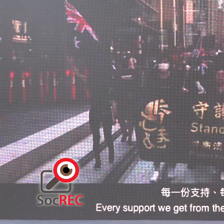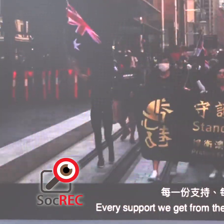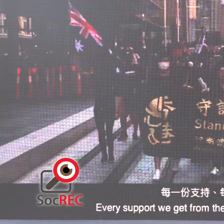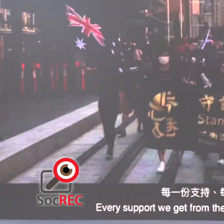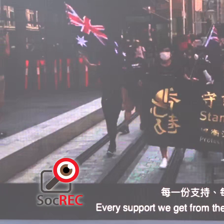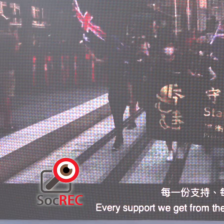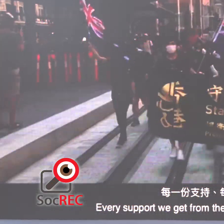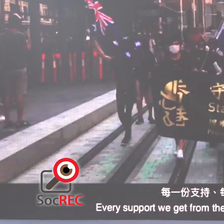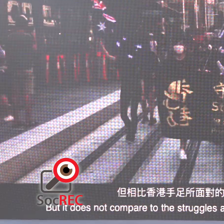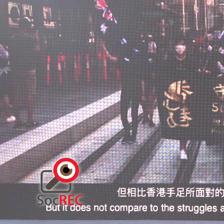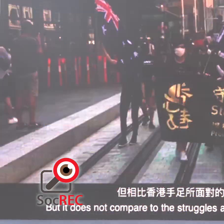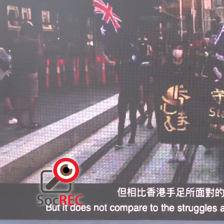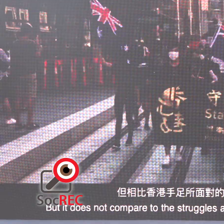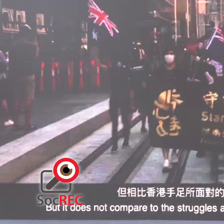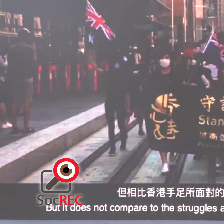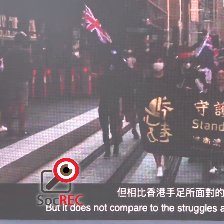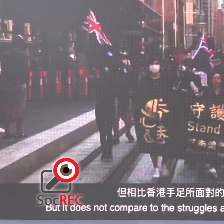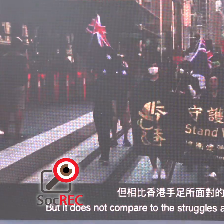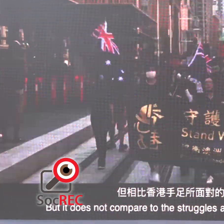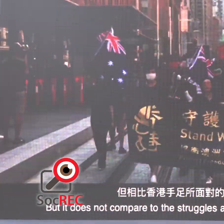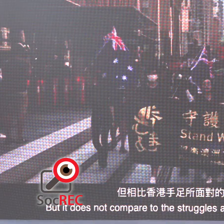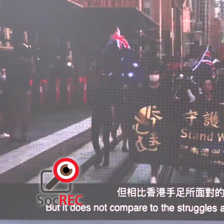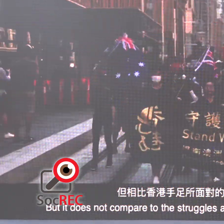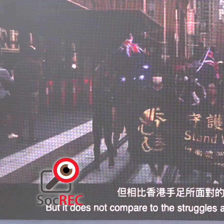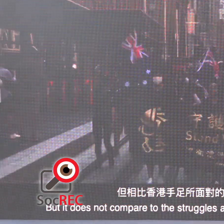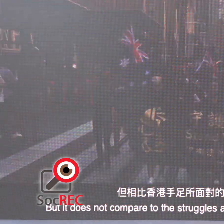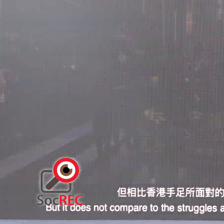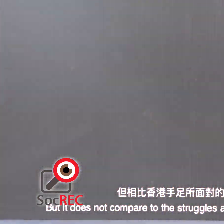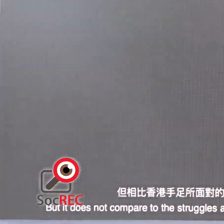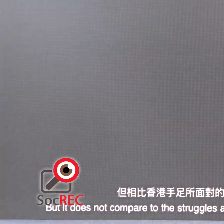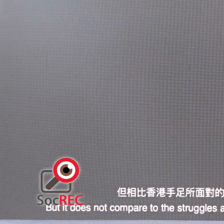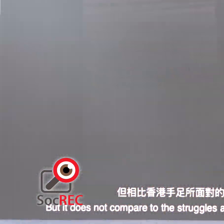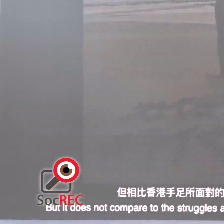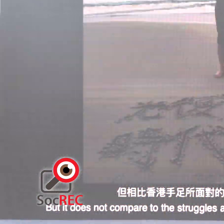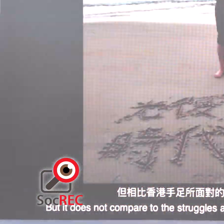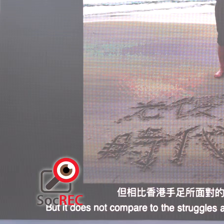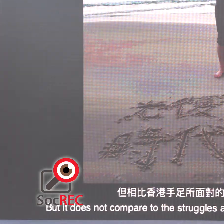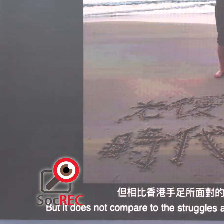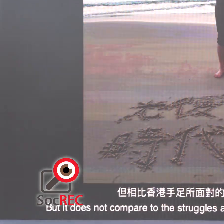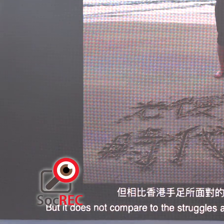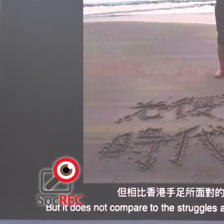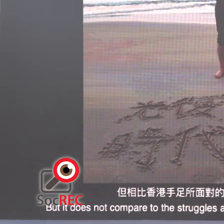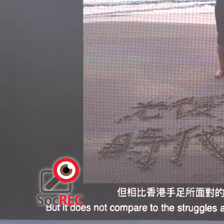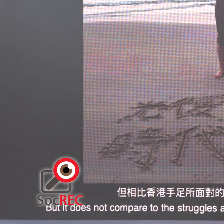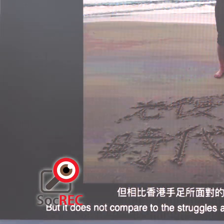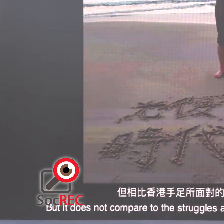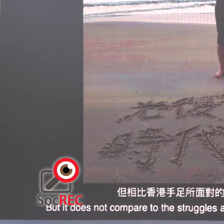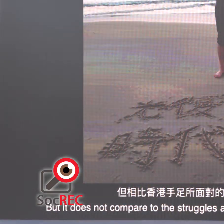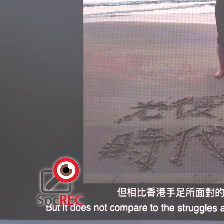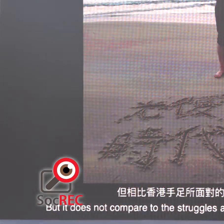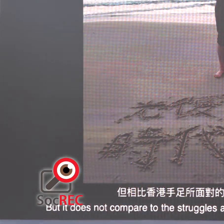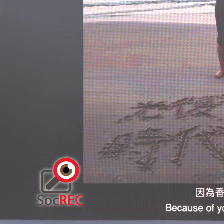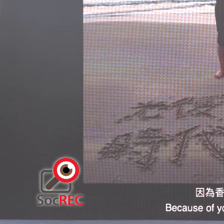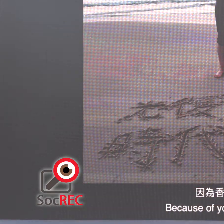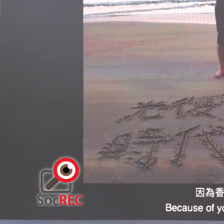都得來不易，但相比起香港手足所面對的困難和痛苦，我們所做的實在不能夠相提並